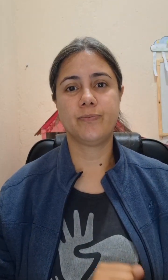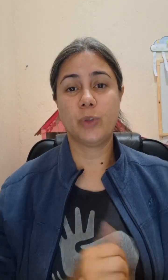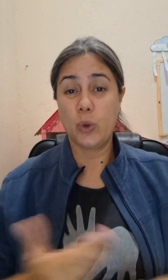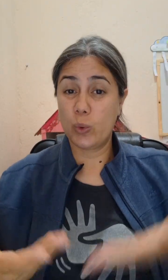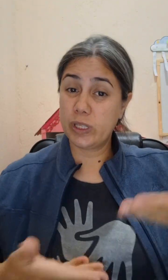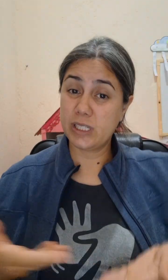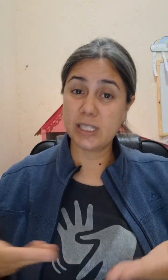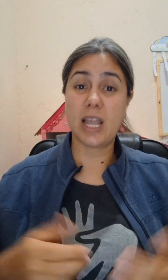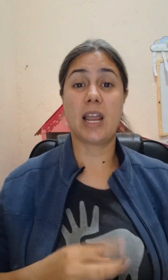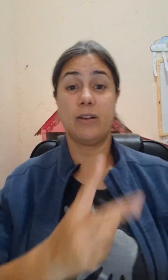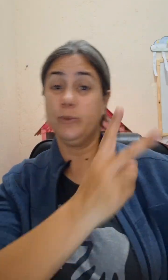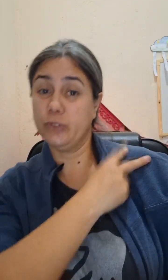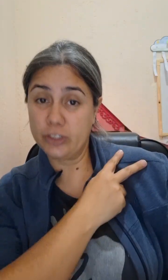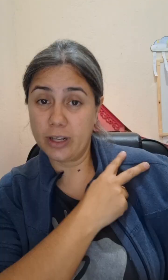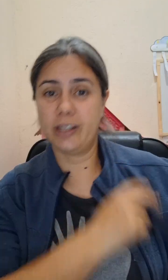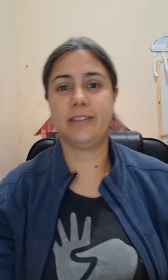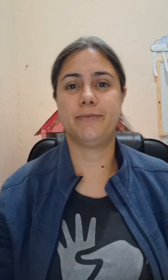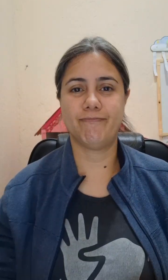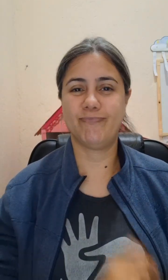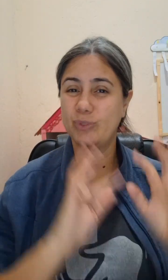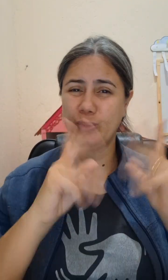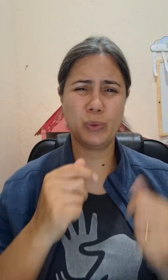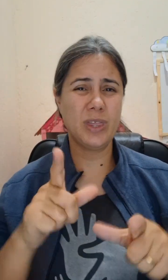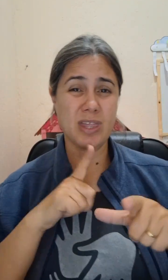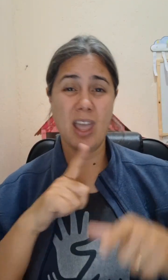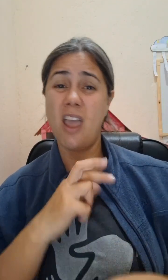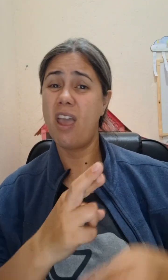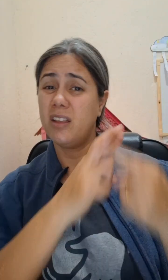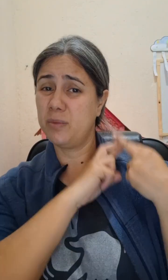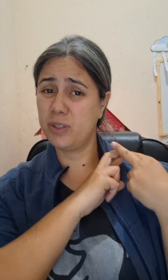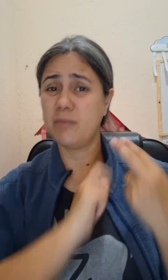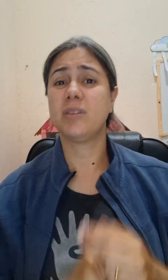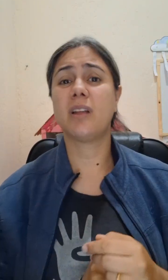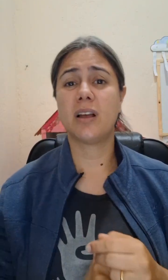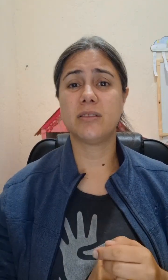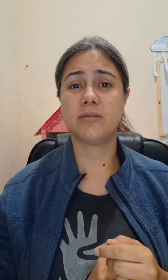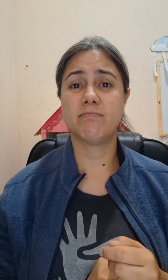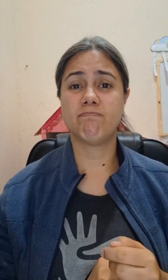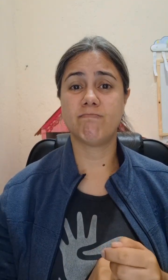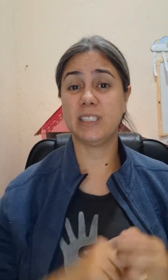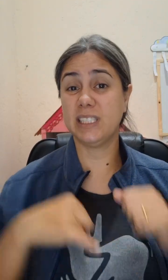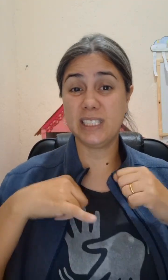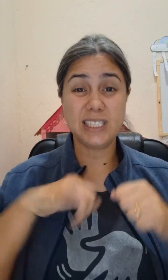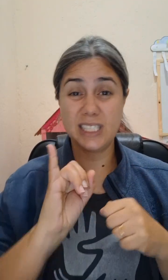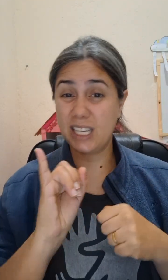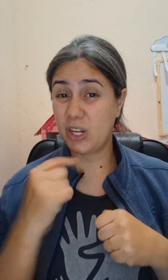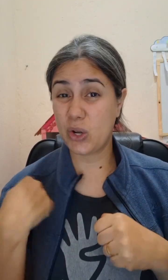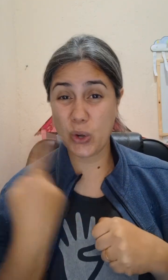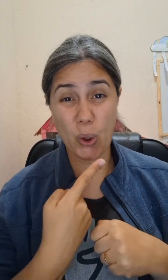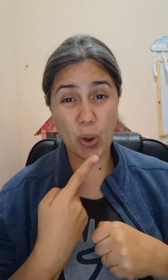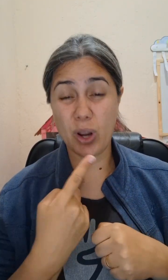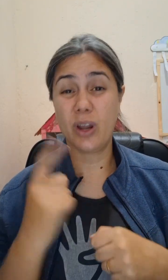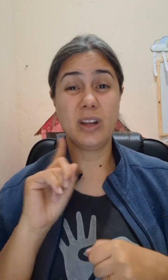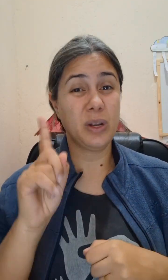Se nós não entendermos isso, igual a Bíblia fala, como nós vamos obedecer?